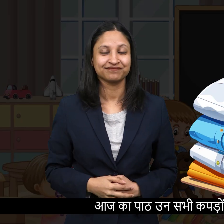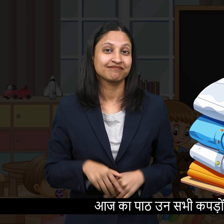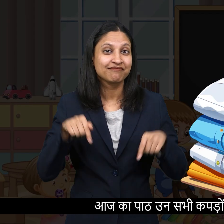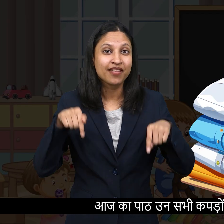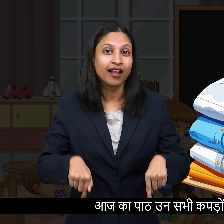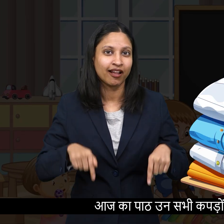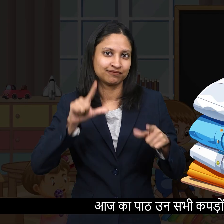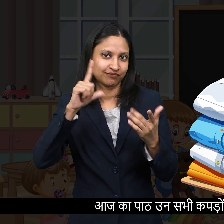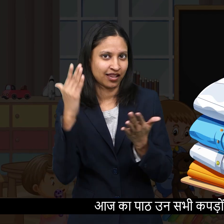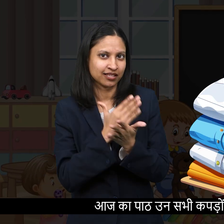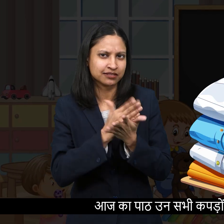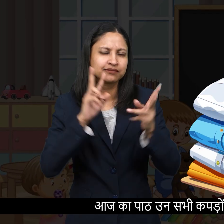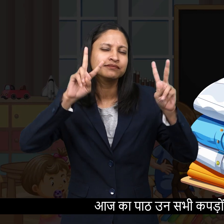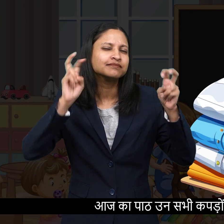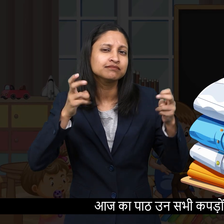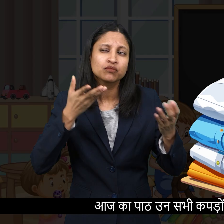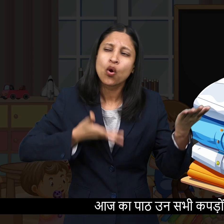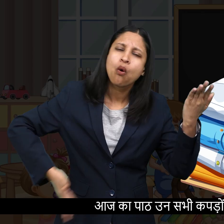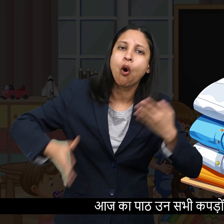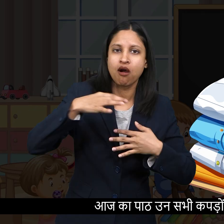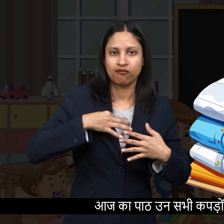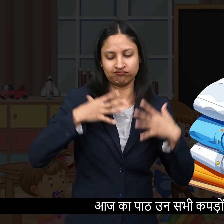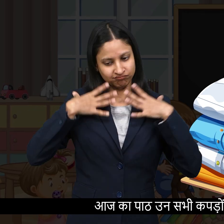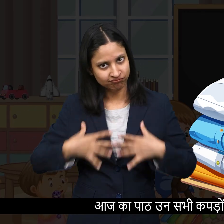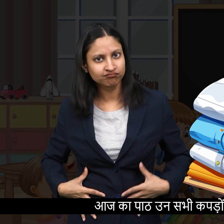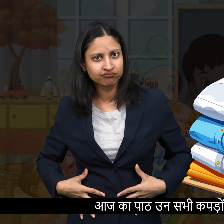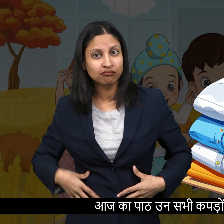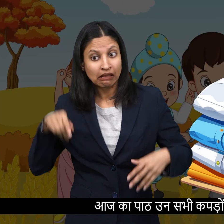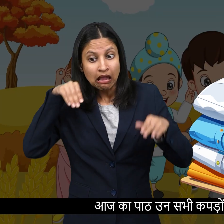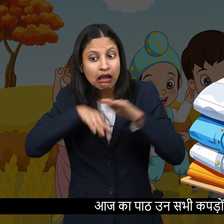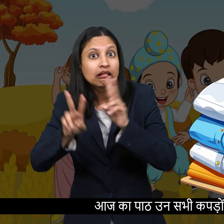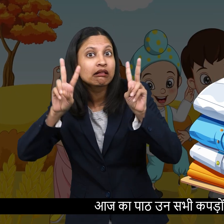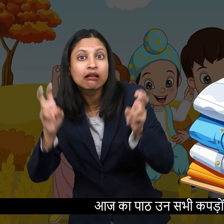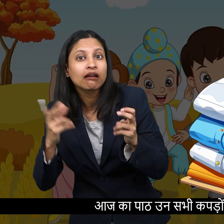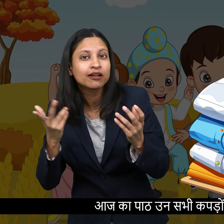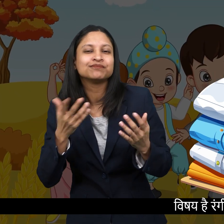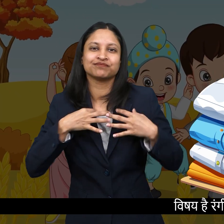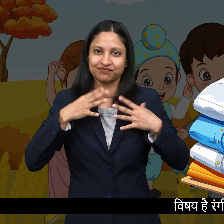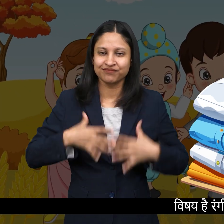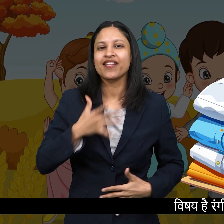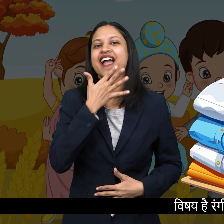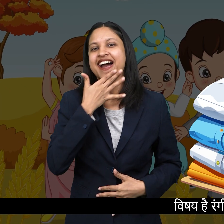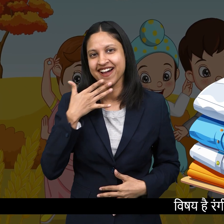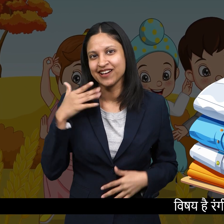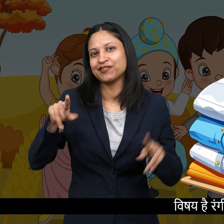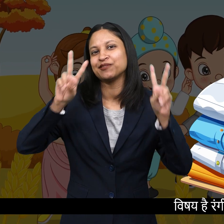आज का पाठ उन सभी कपड़ों के बारे में है जो हम पहनते हैं। विषय है रंगीन